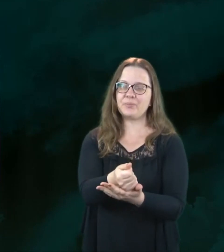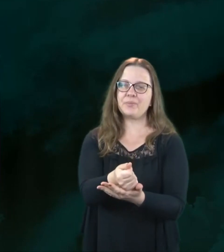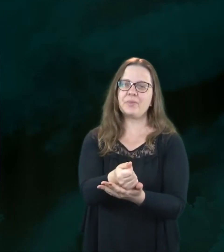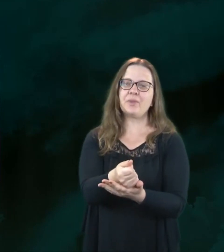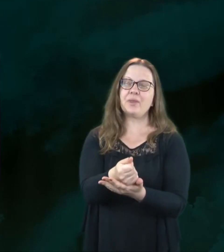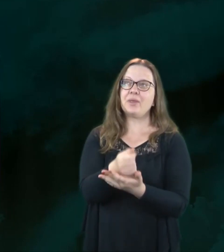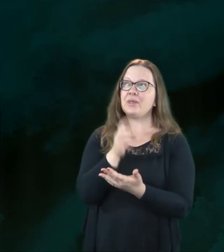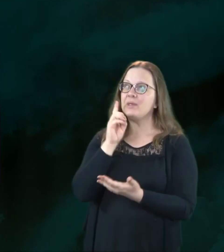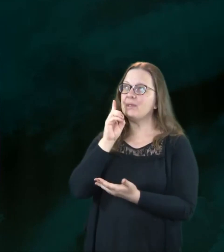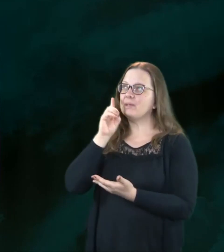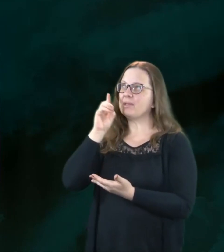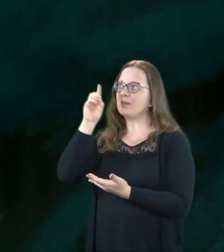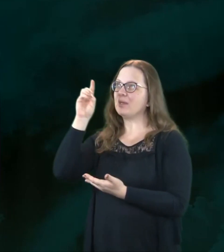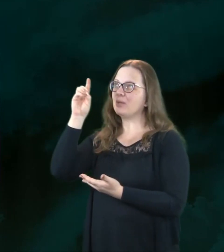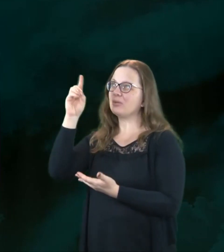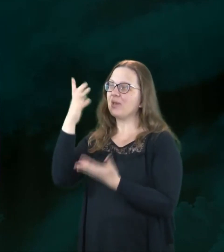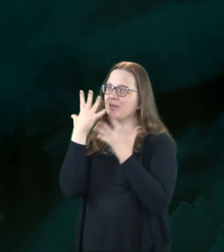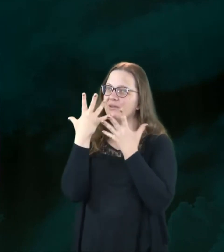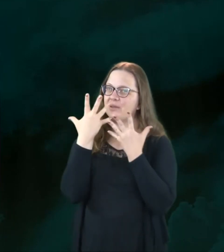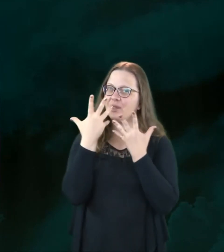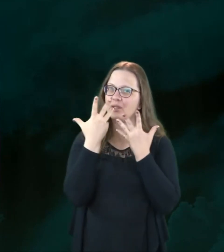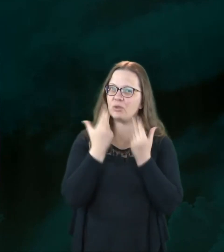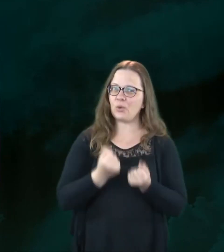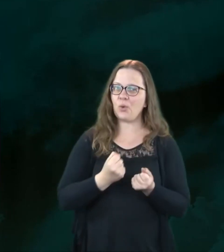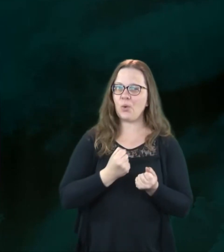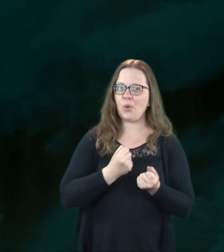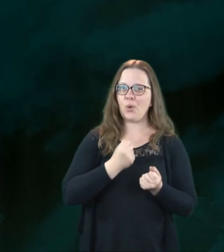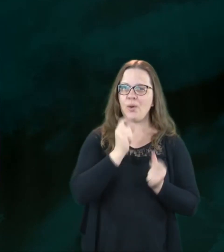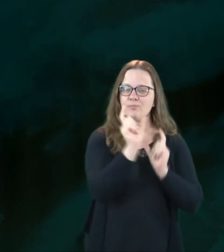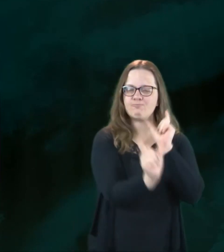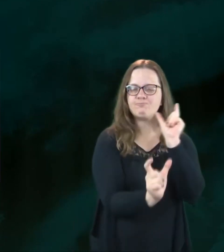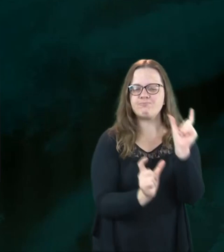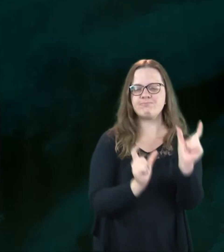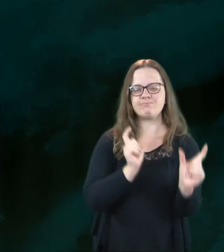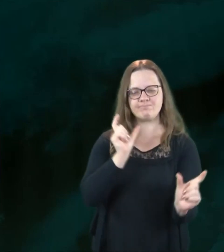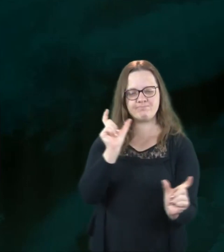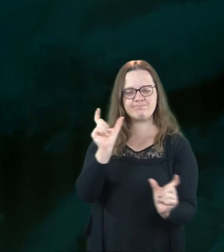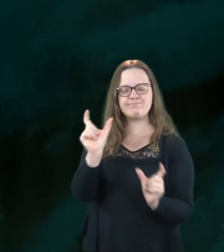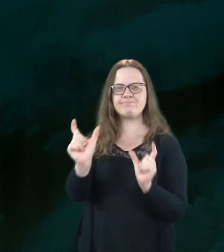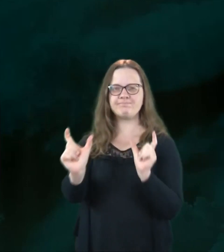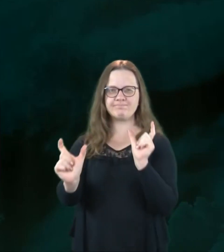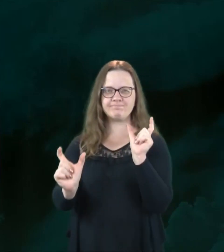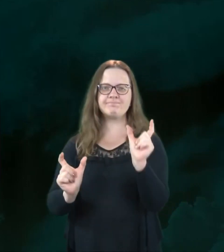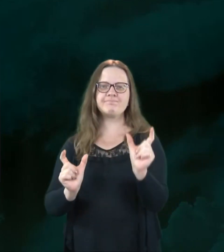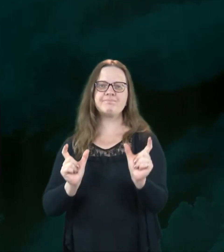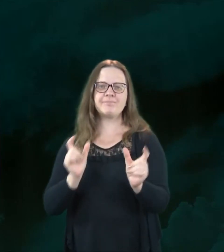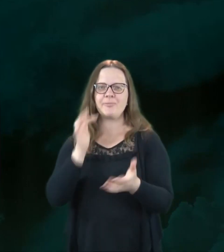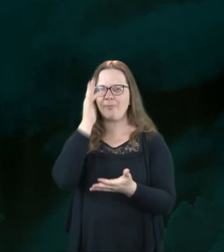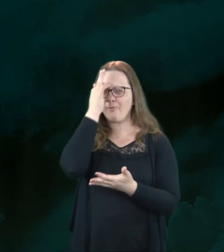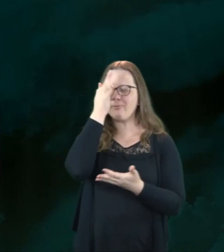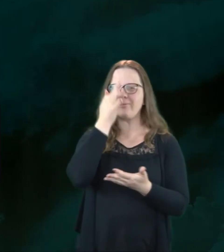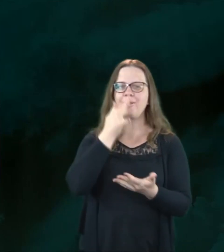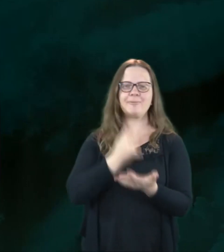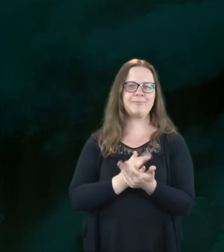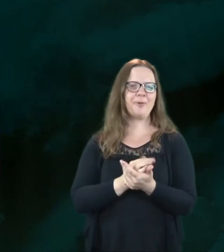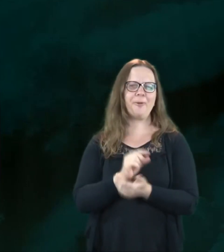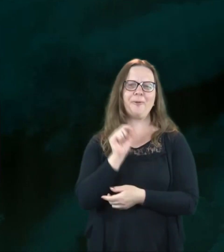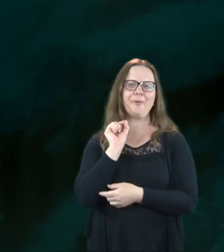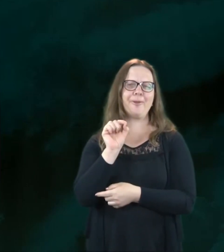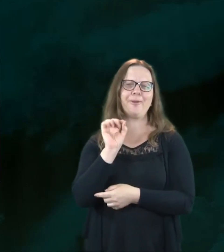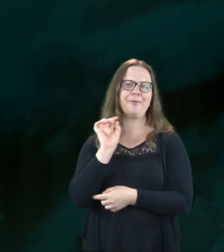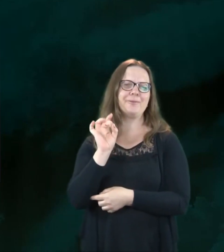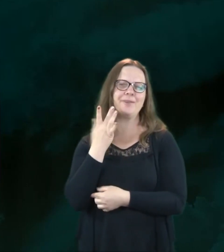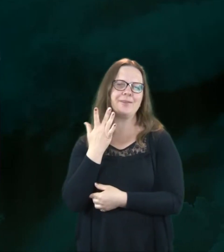nos aceitou de volta pela fé. Ó Senhor Jesus! Como é que acontece? Eu falei de